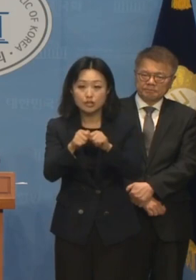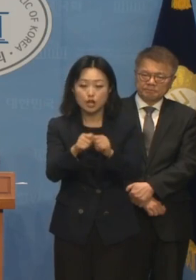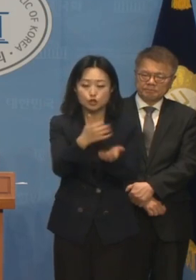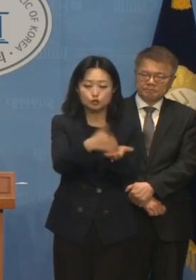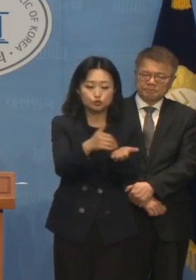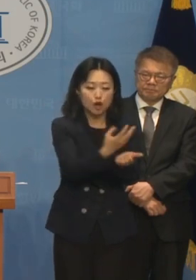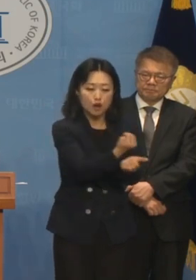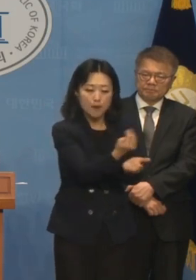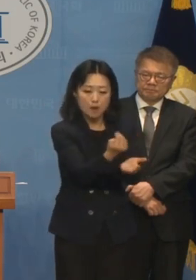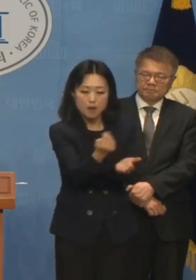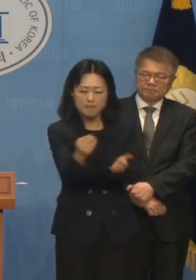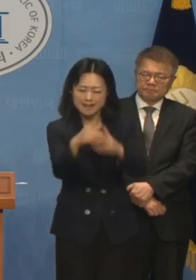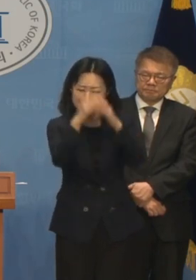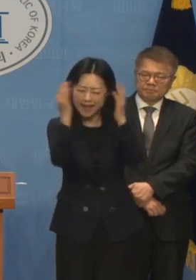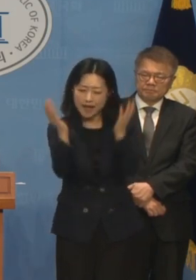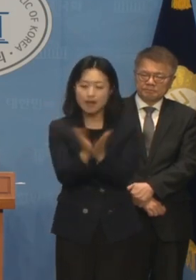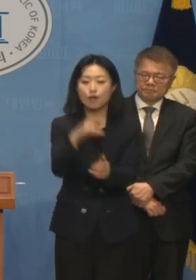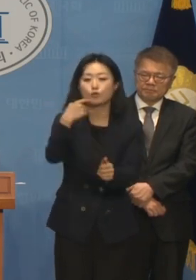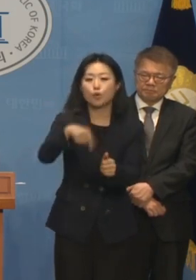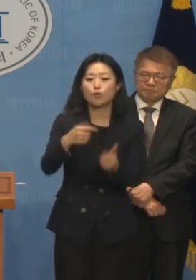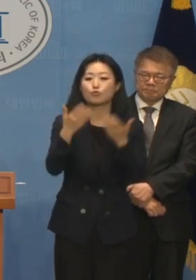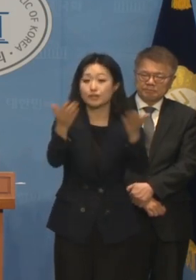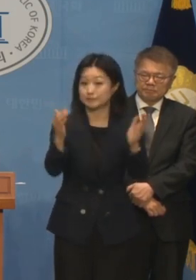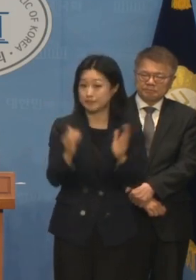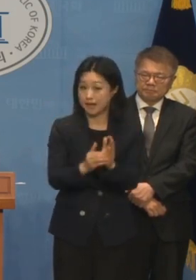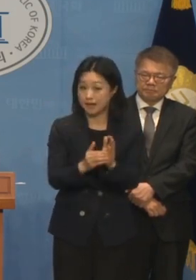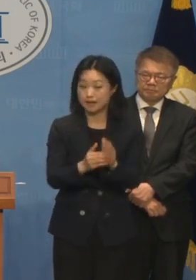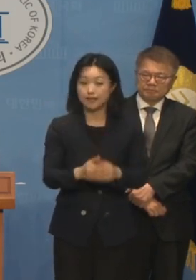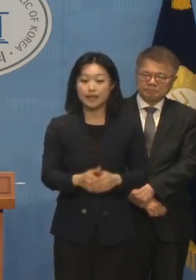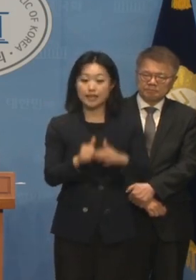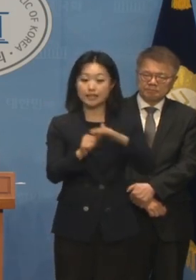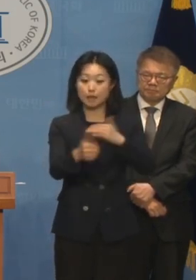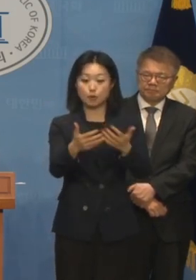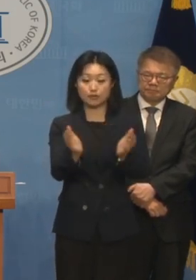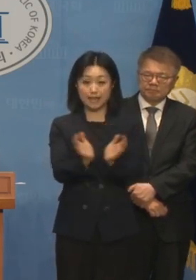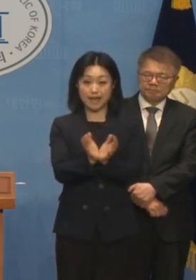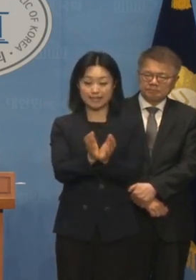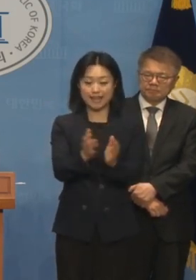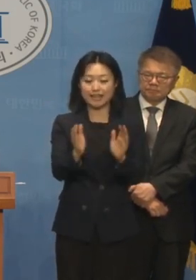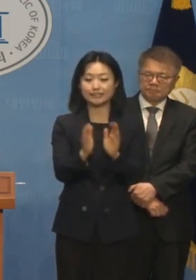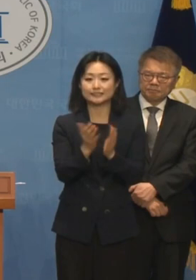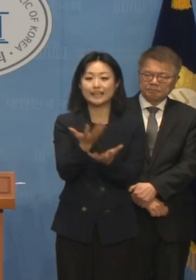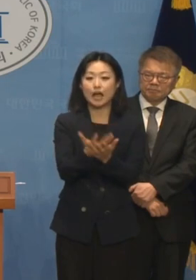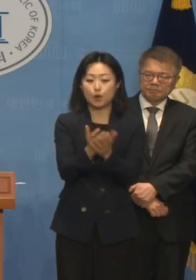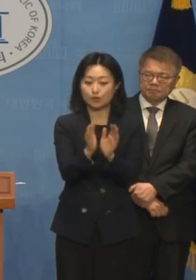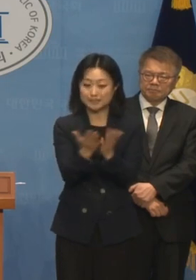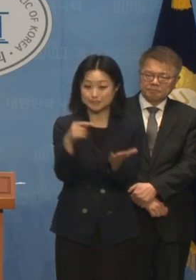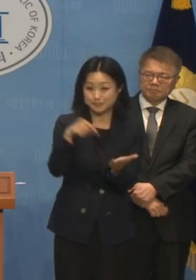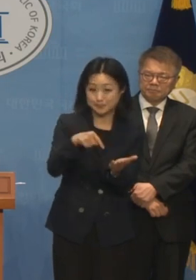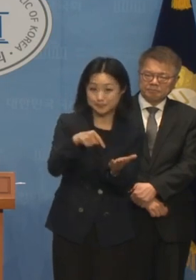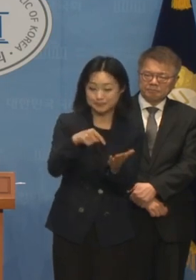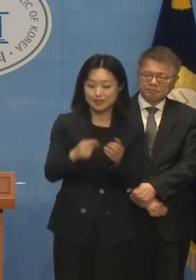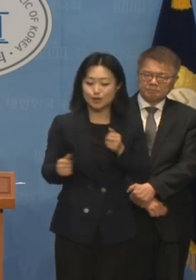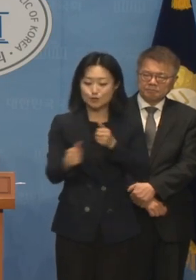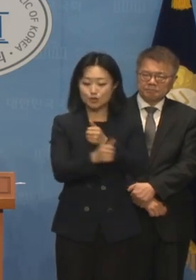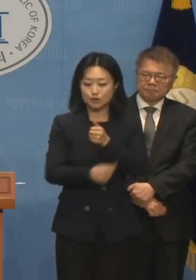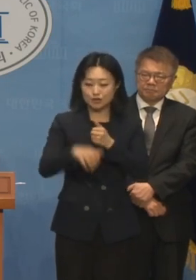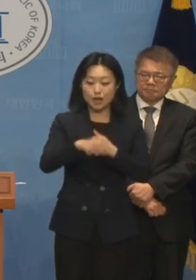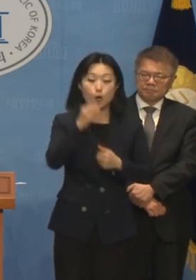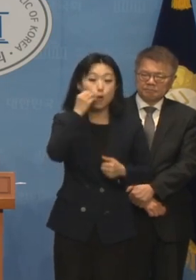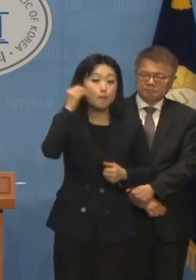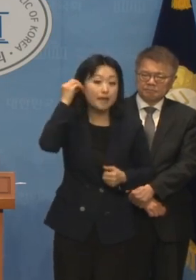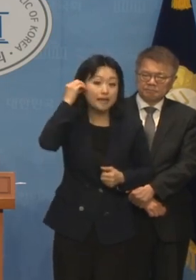수치도 제시하였습니다. 시민대표단 수기 자료집은 공론화위원회